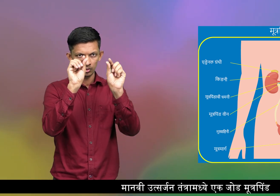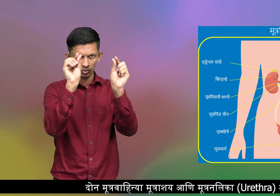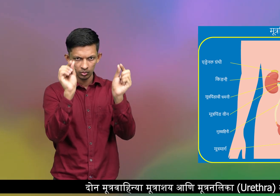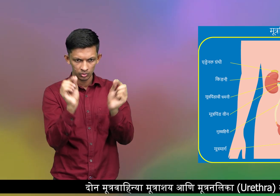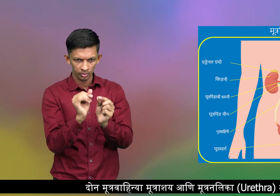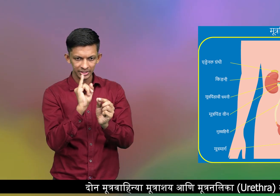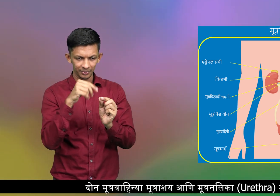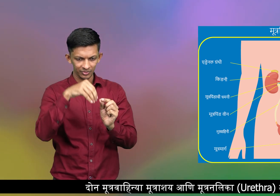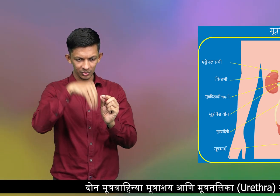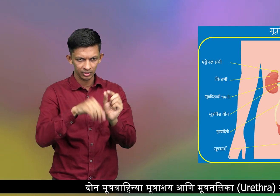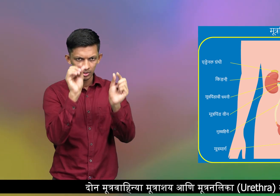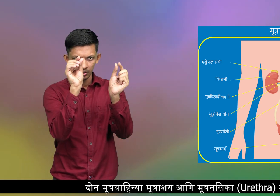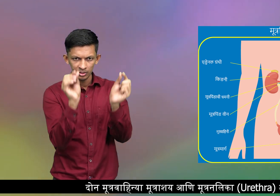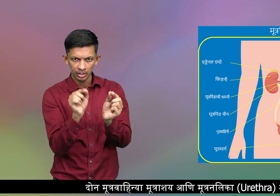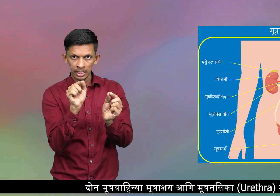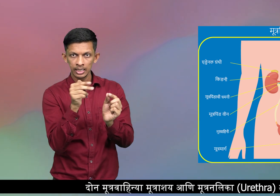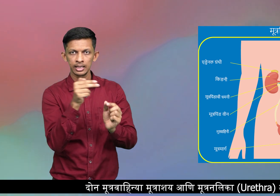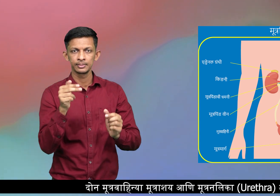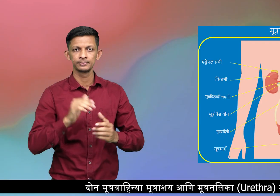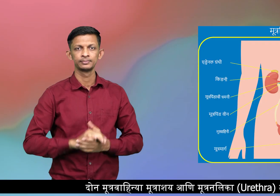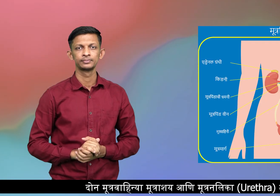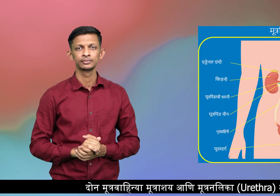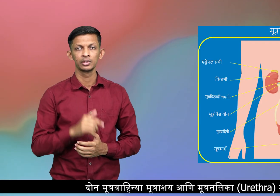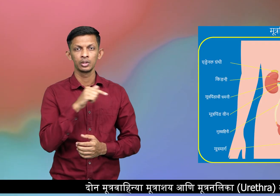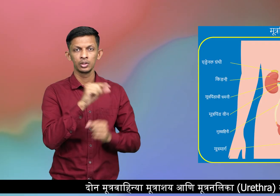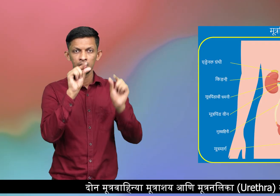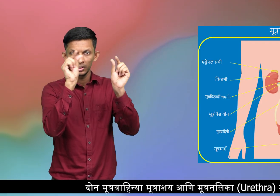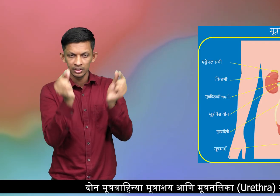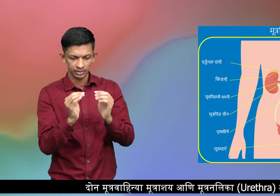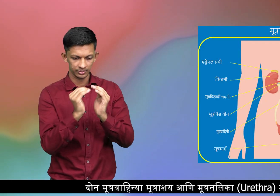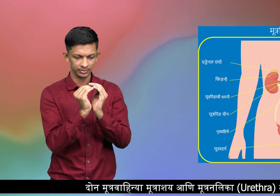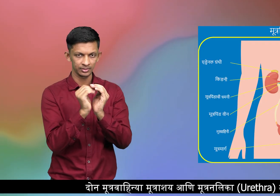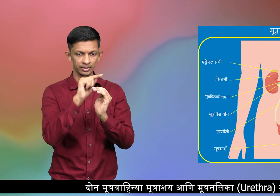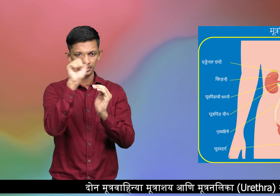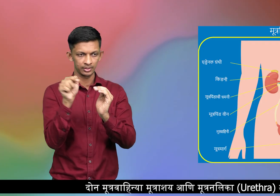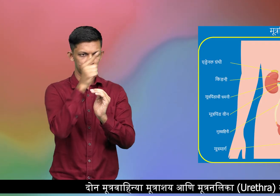दोन मूत्रवाहिन्या, मूत्राशय आणि मूत्रनलिका युरेथ्रा असतात.